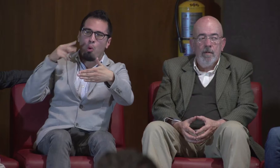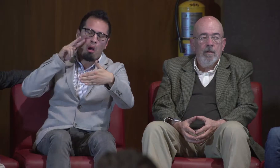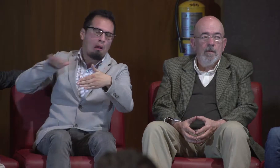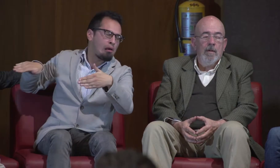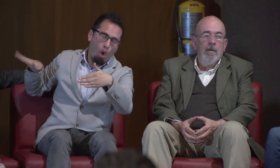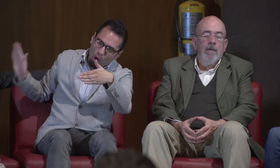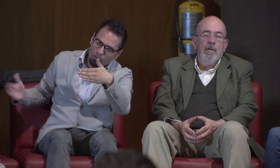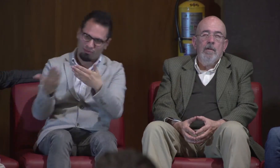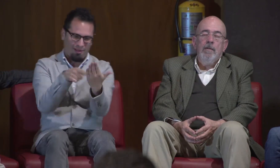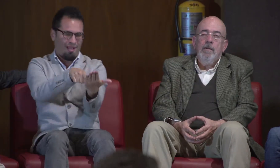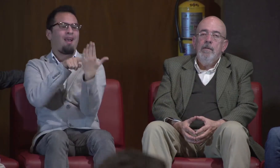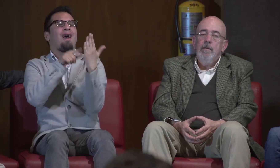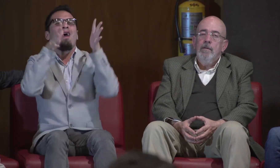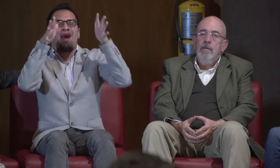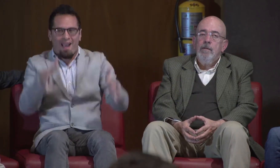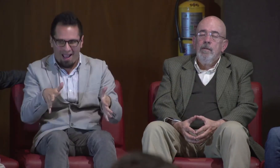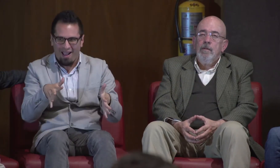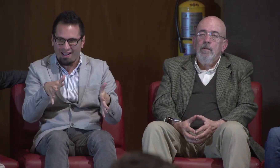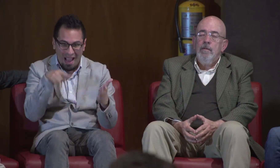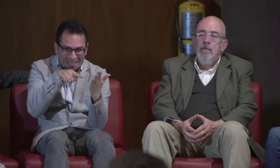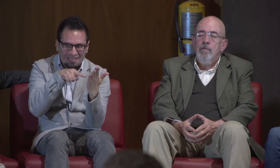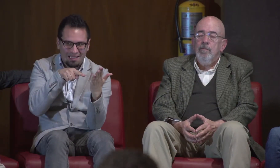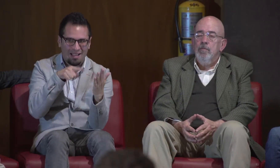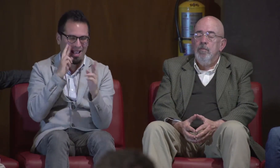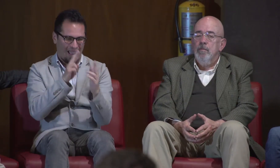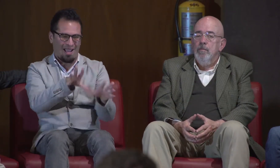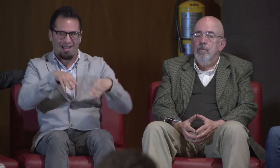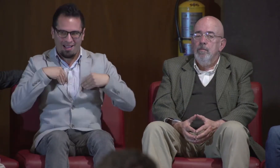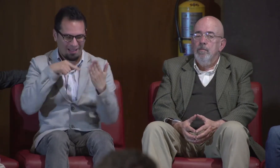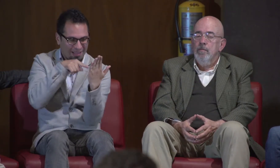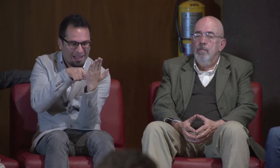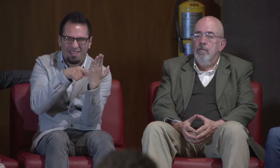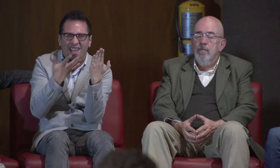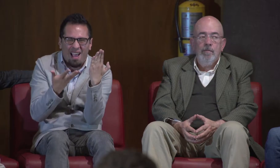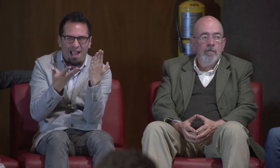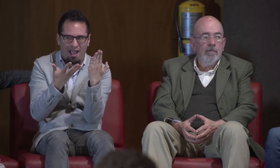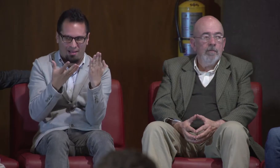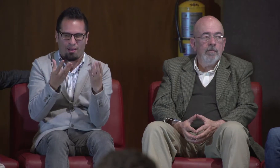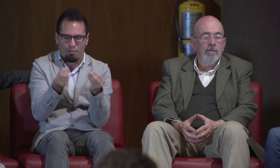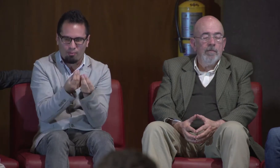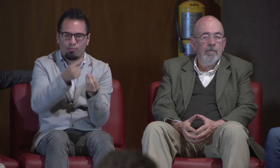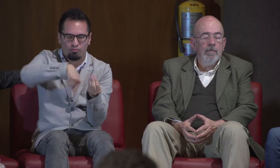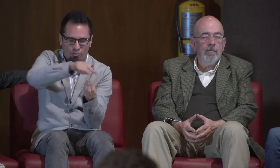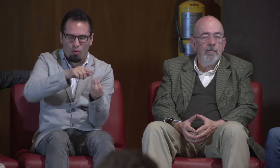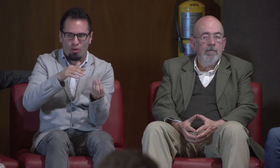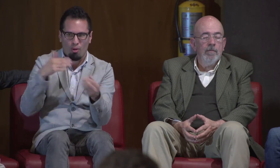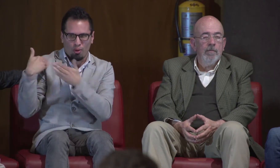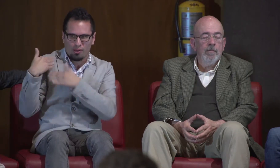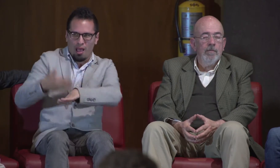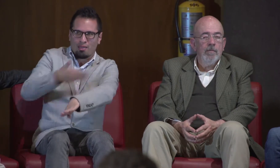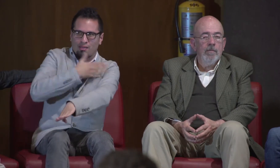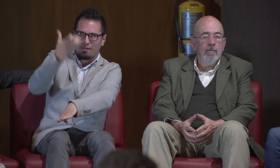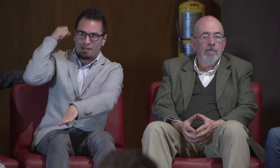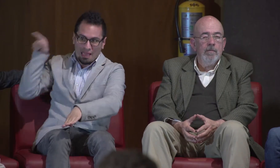pudiéramos reconocer todo el daño que se ha causado a lo largo de la historia y traerlo al presente, asumir ese daño que se había hecho y